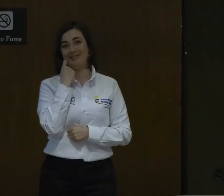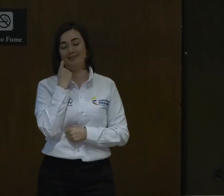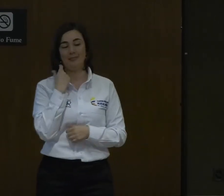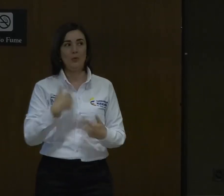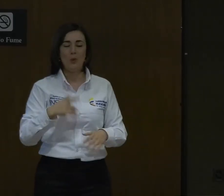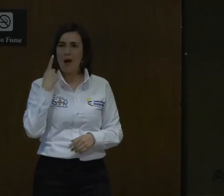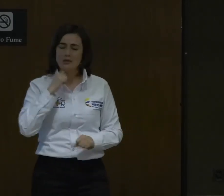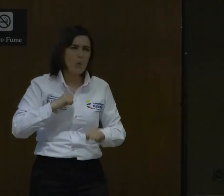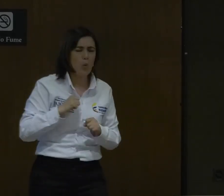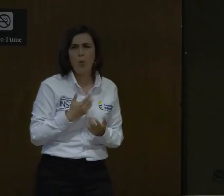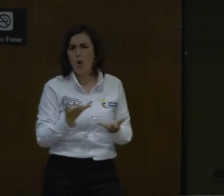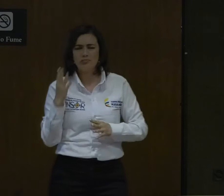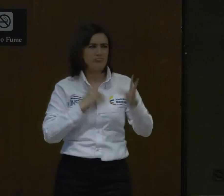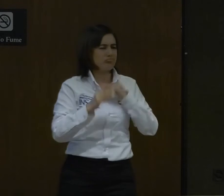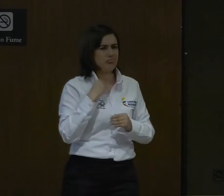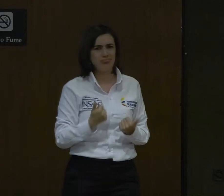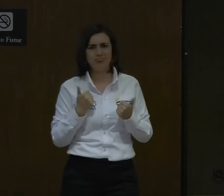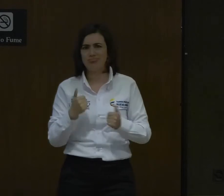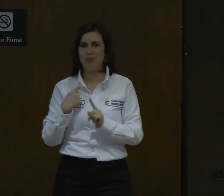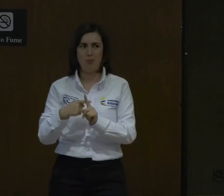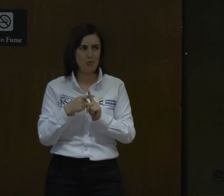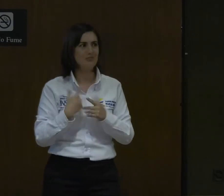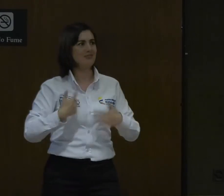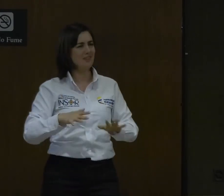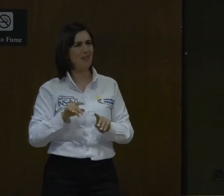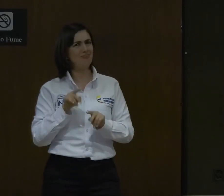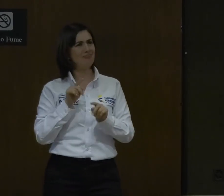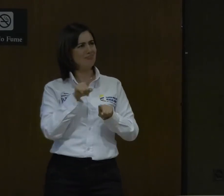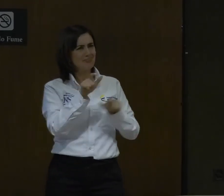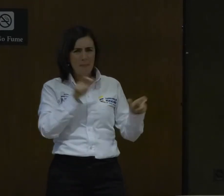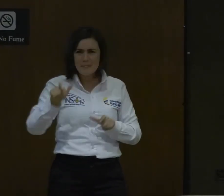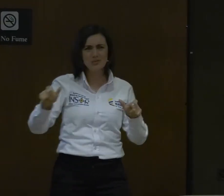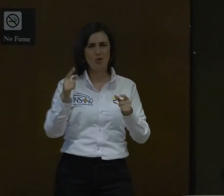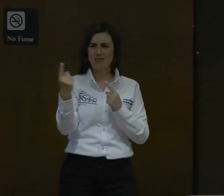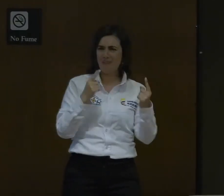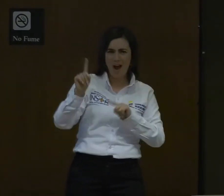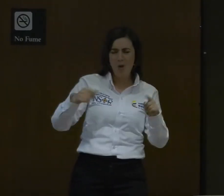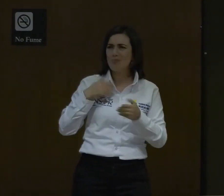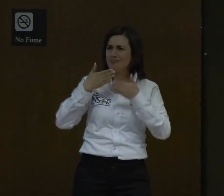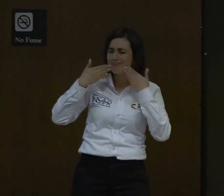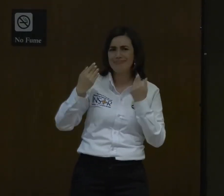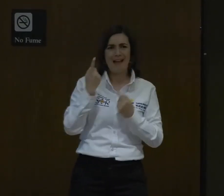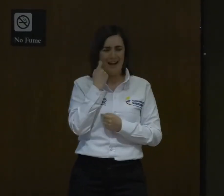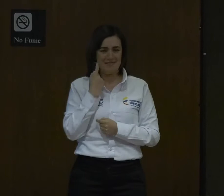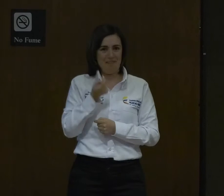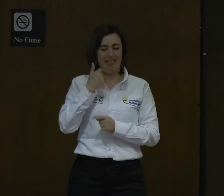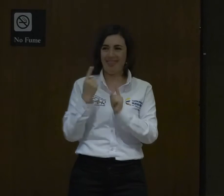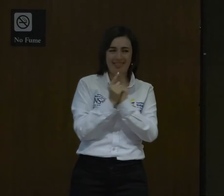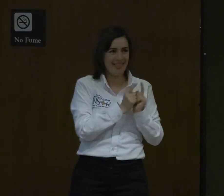ha sido un día muy productivo. He disfrutado mucho de conocer a todas las personas que he conocido durante el